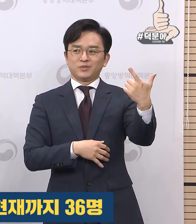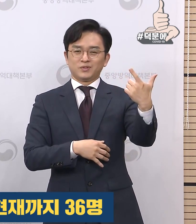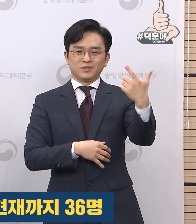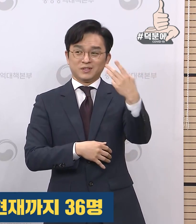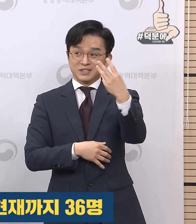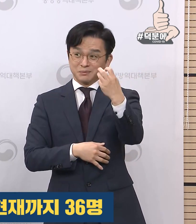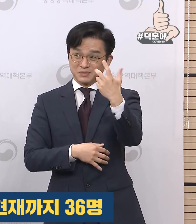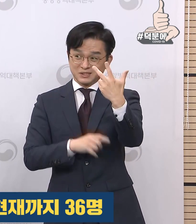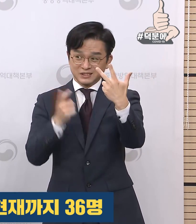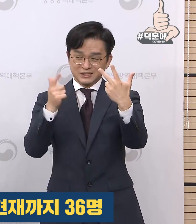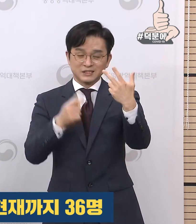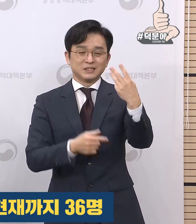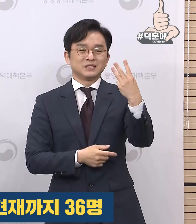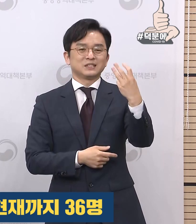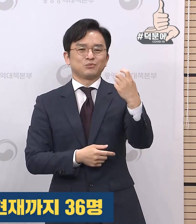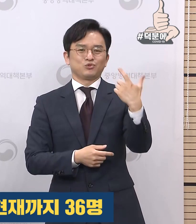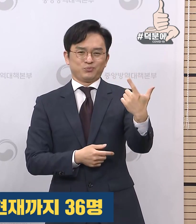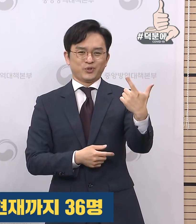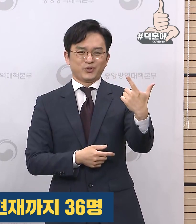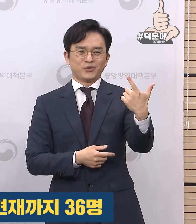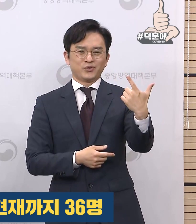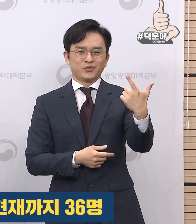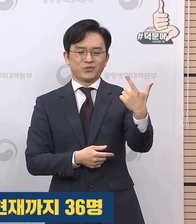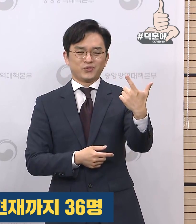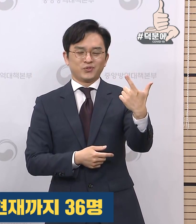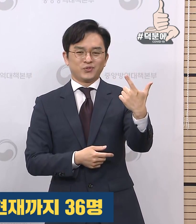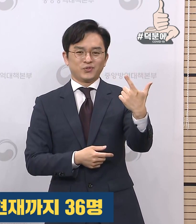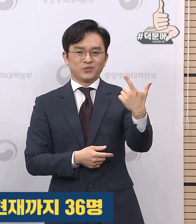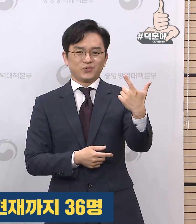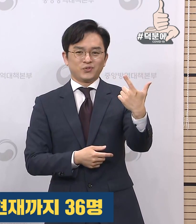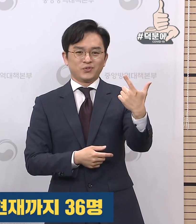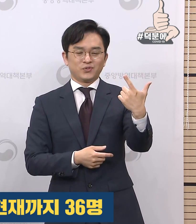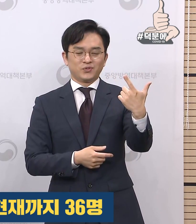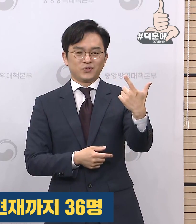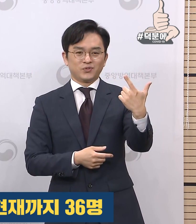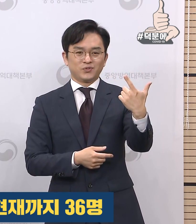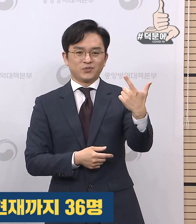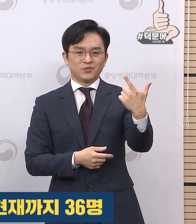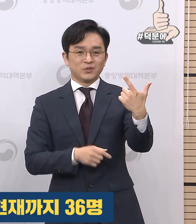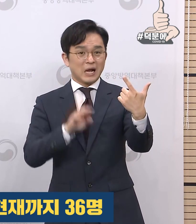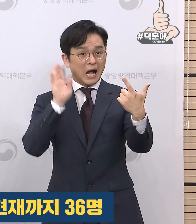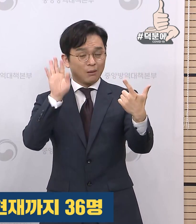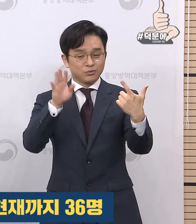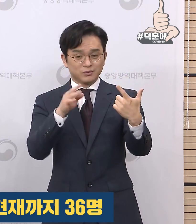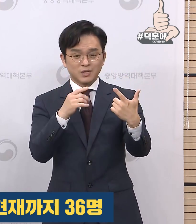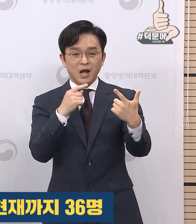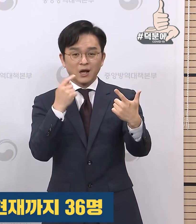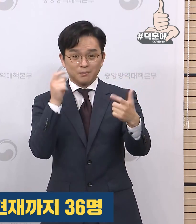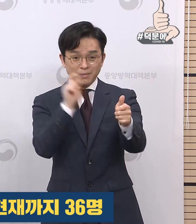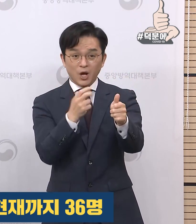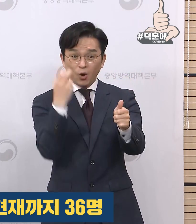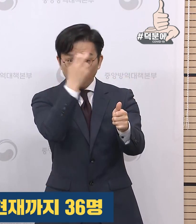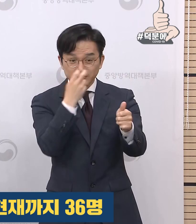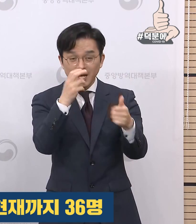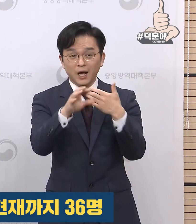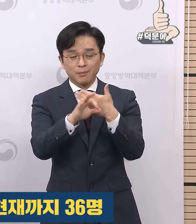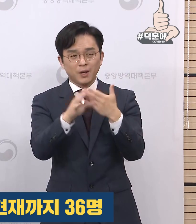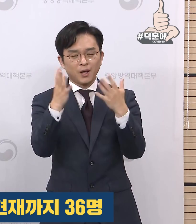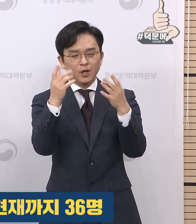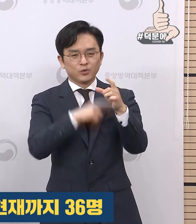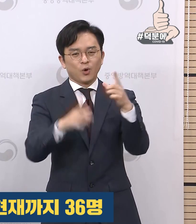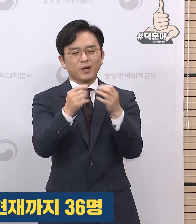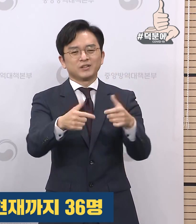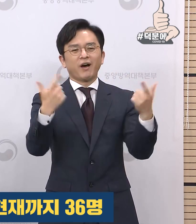36명으로 보고되고 있는 상황입니다. 아마 계속 사례가 더 검사가 진행 중에서 늘 수 있을 거라고 보고 있습니다. 이